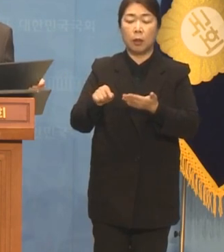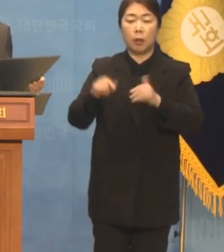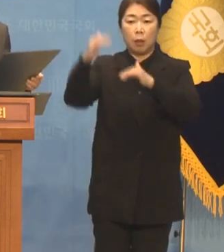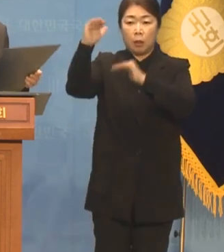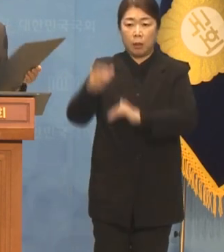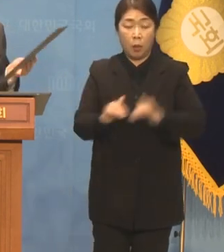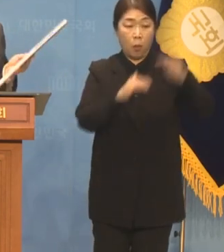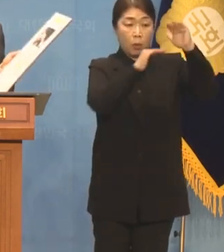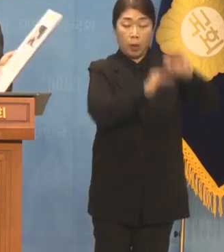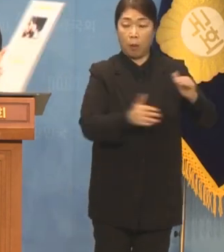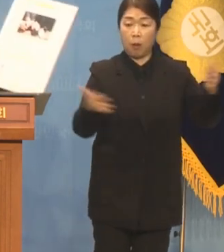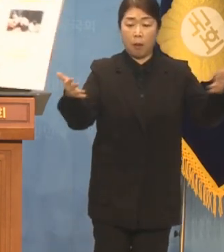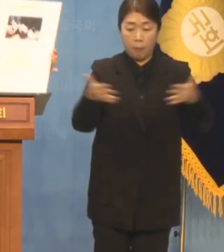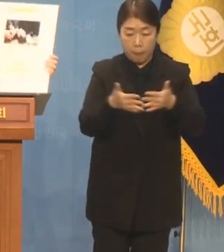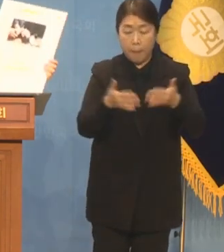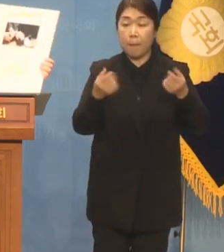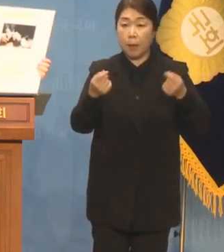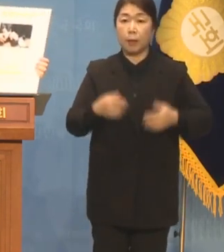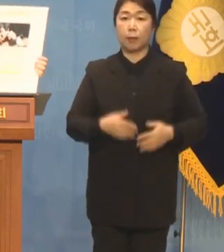일치합니다.